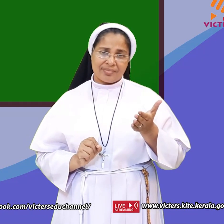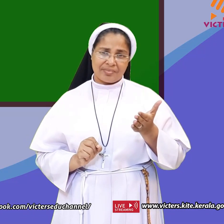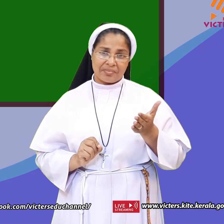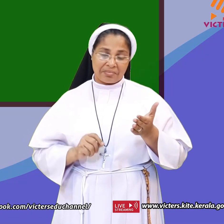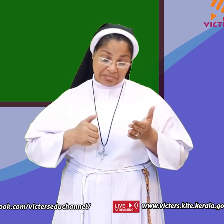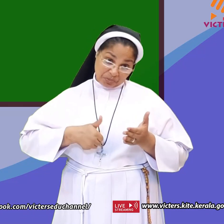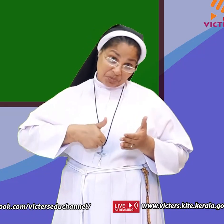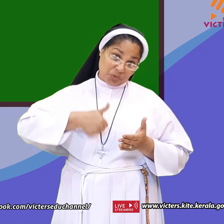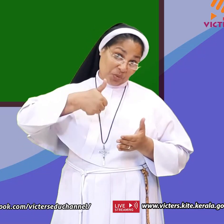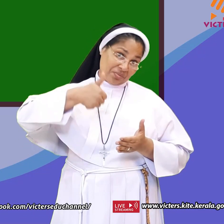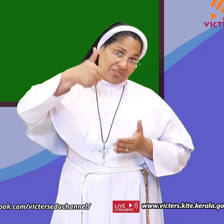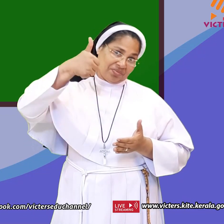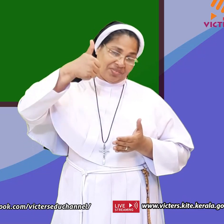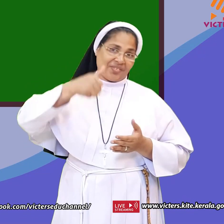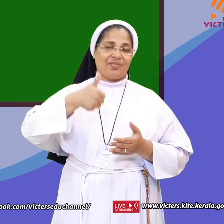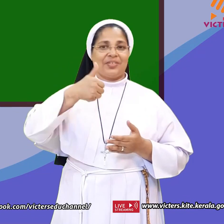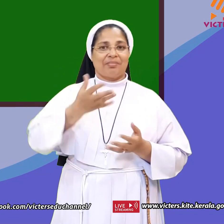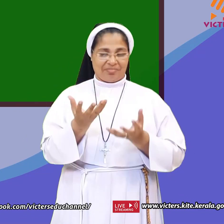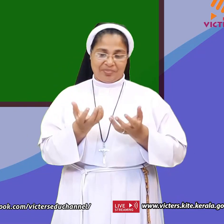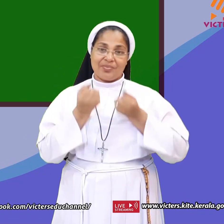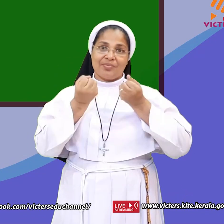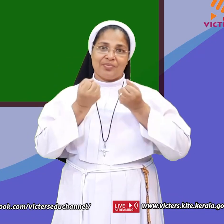ഉന്നത വിജയം നേടുവാൻ